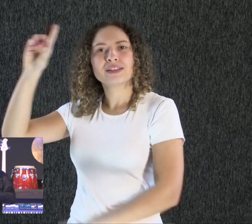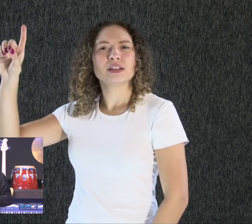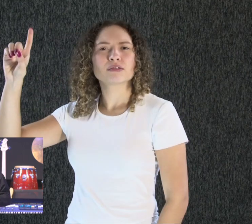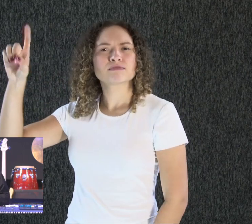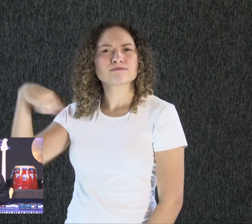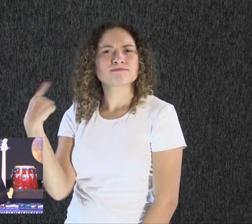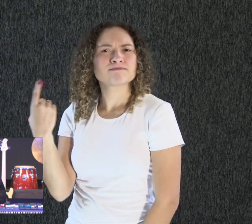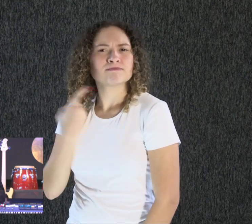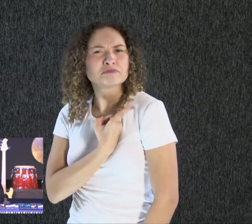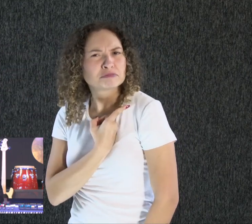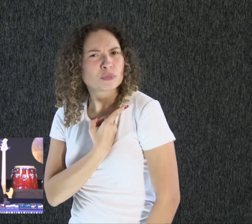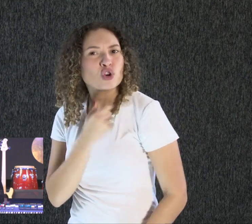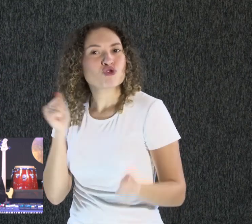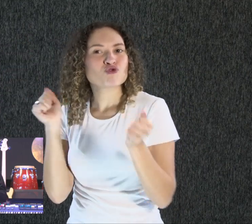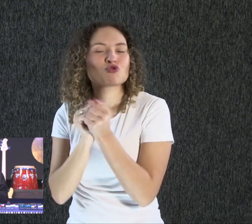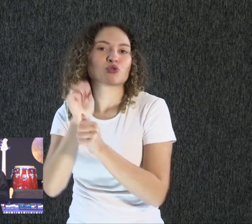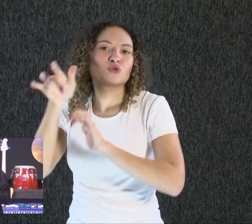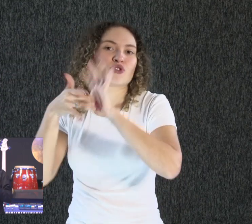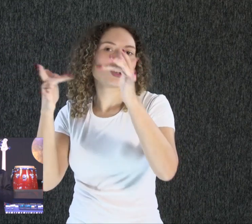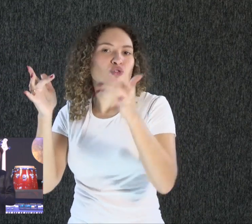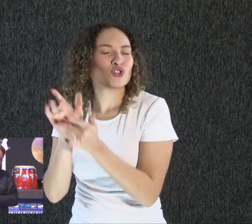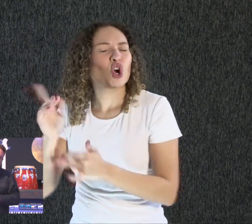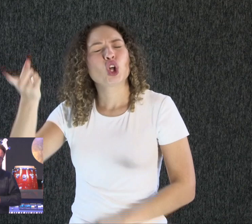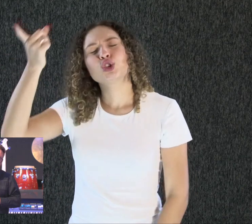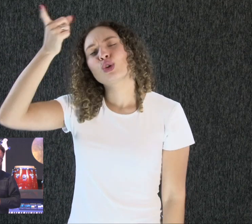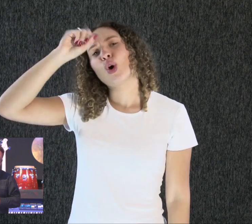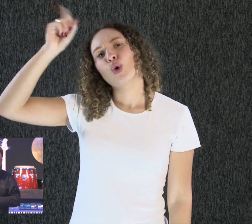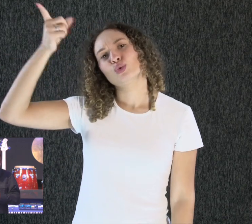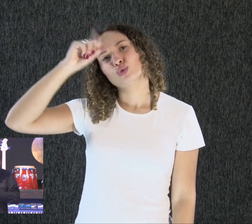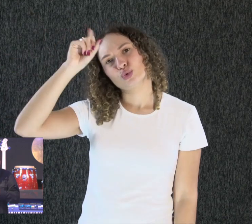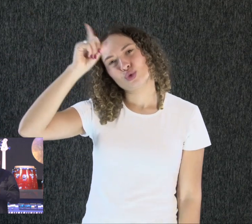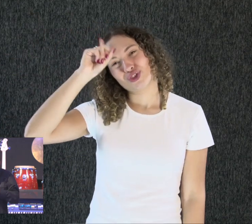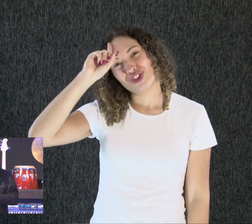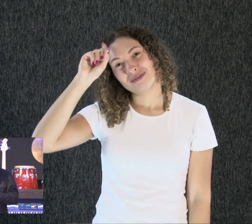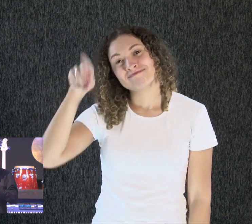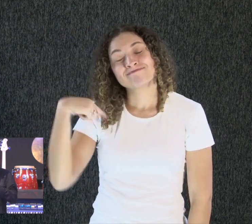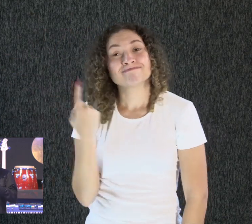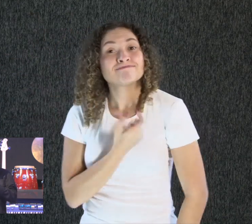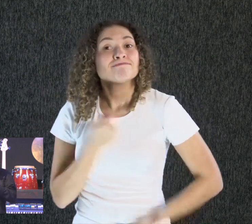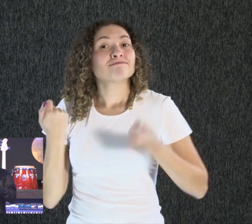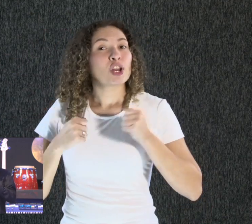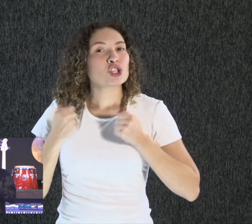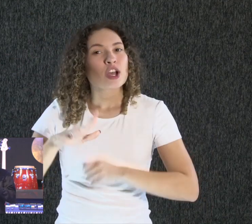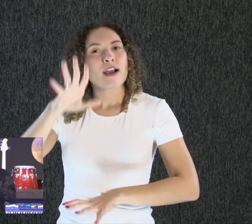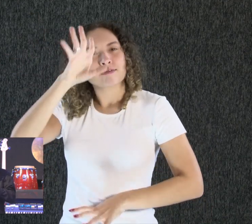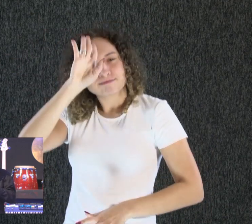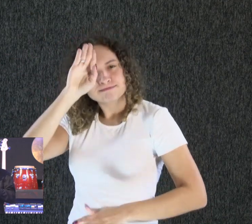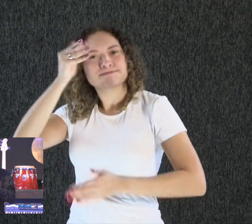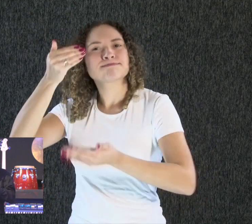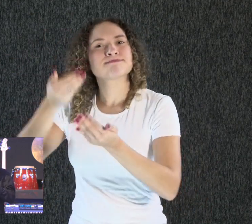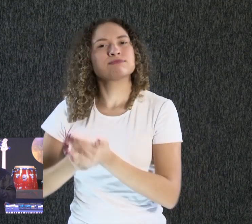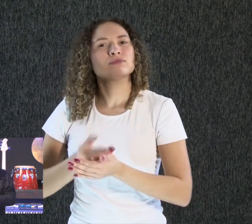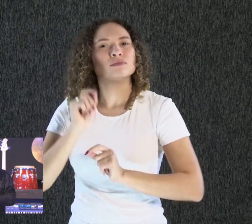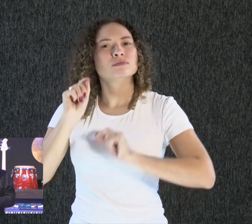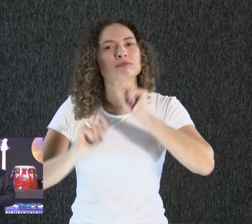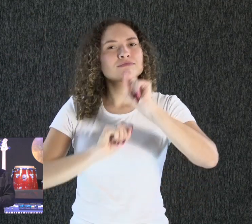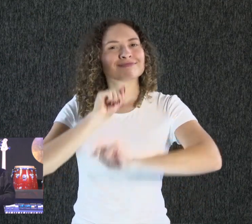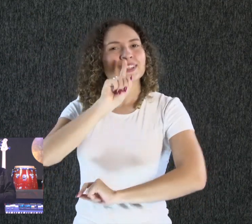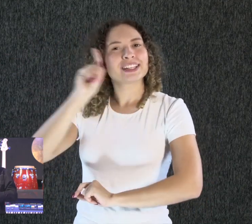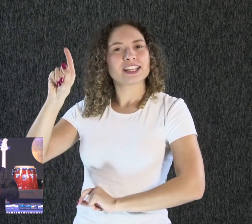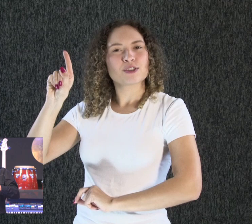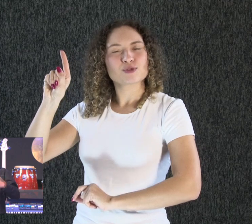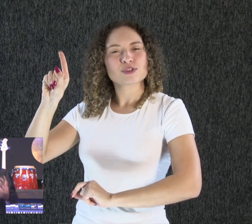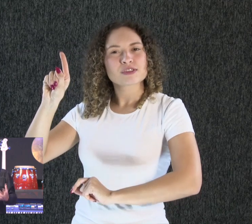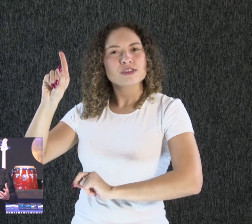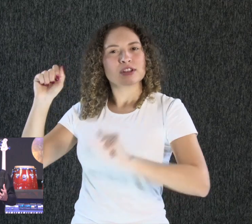Confiar no Pai. Nós precisamos estar com Ele todos os dias. Todos os dias. Nós precisamos acreditar mesmo que